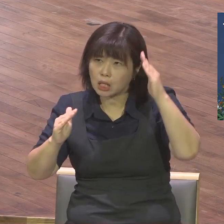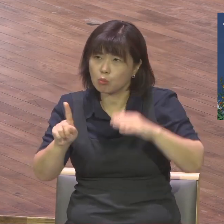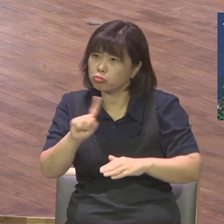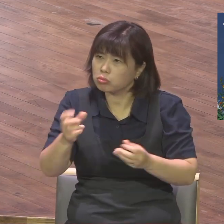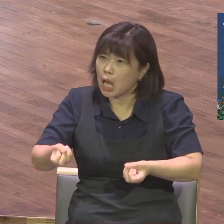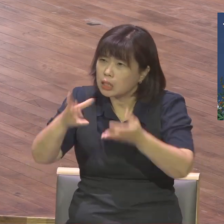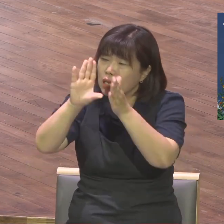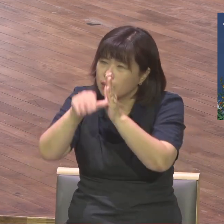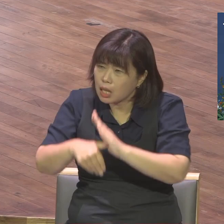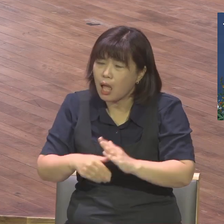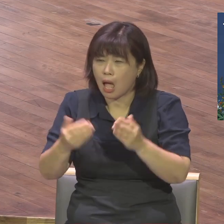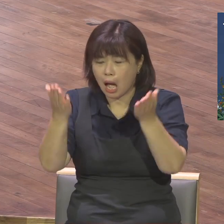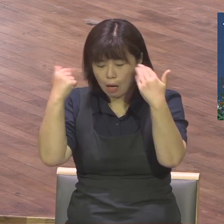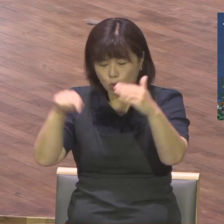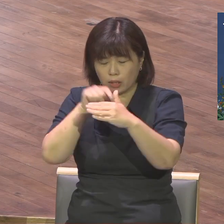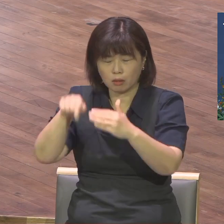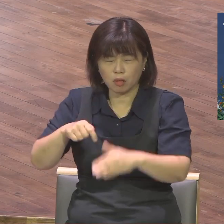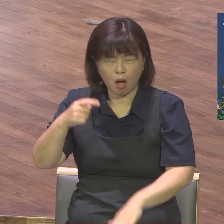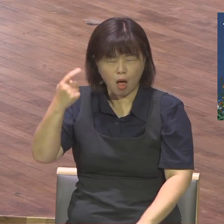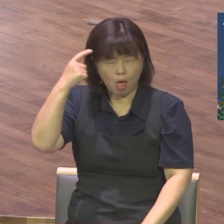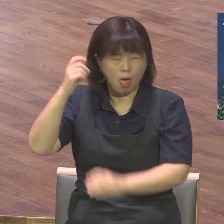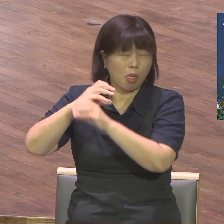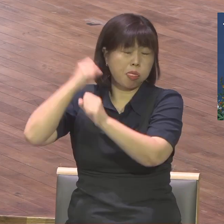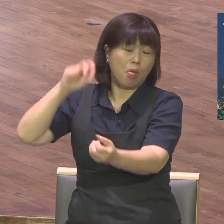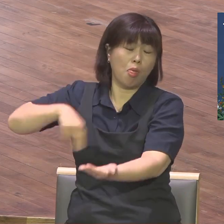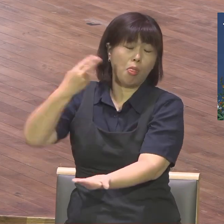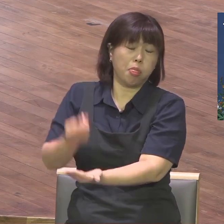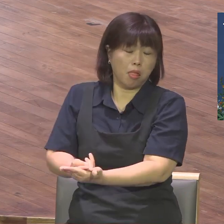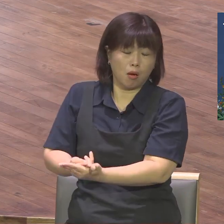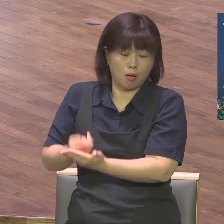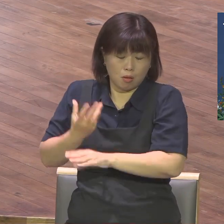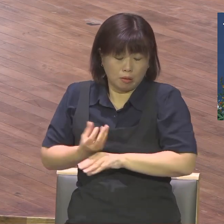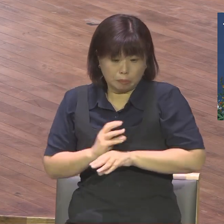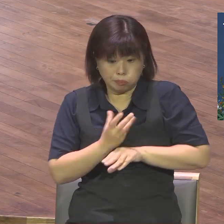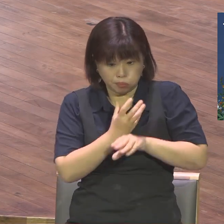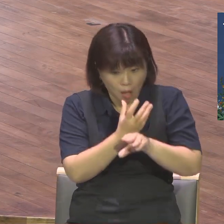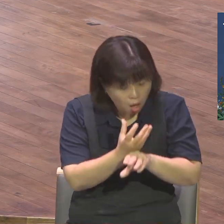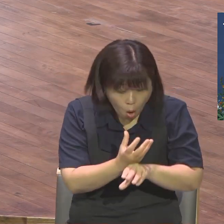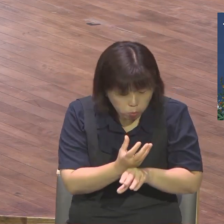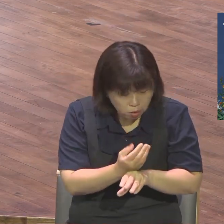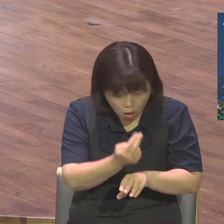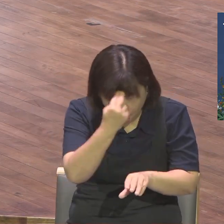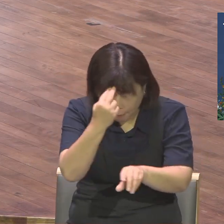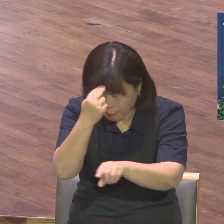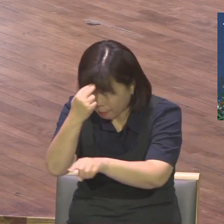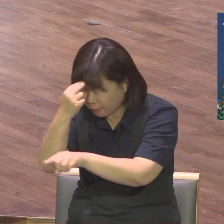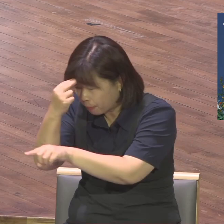쓰러졌는데 응급 실차 안 받아줘.